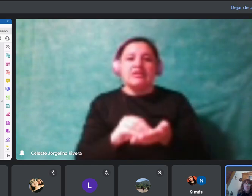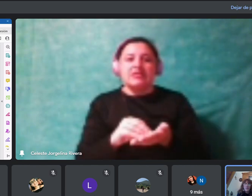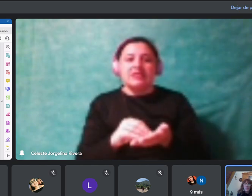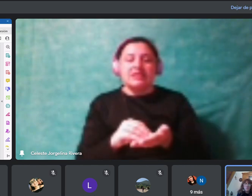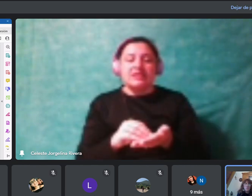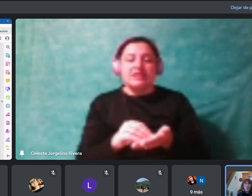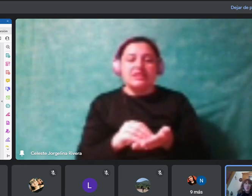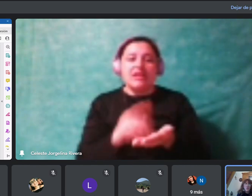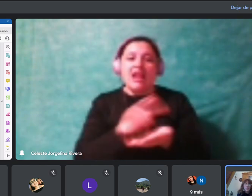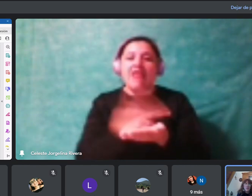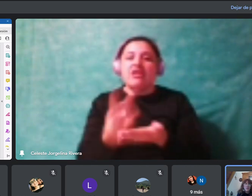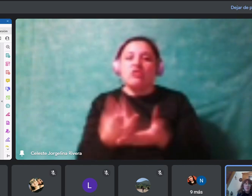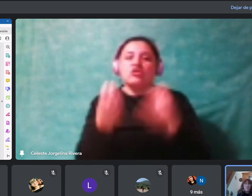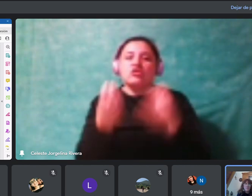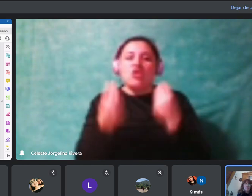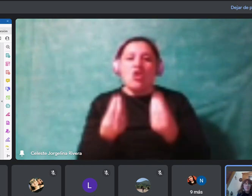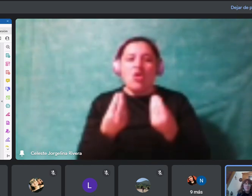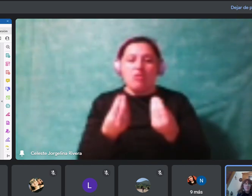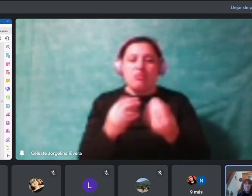¿Cómo es la traducción?